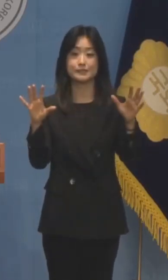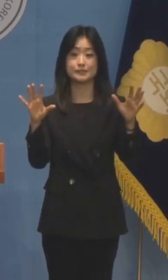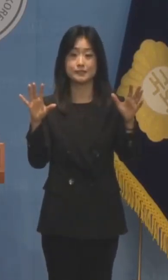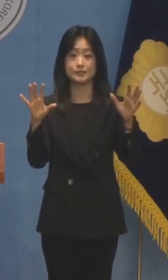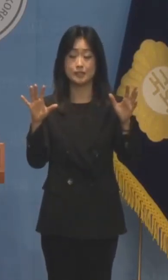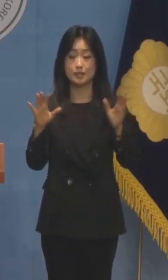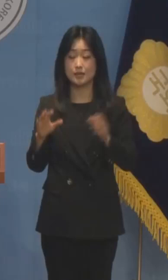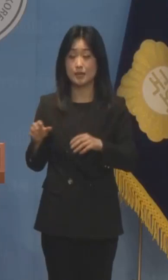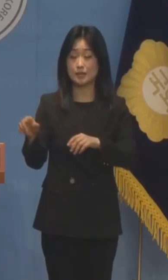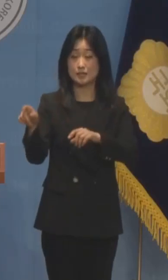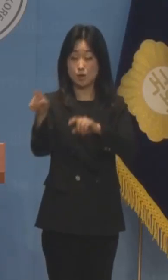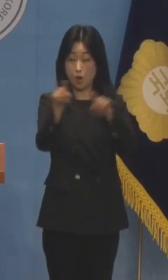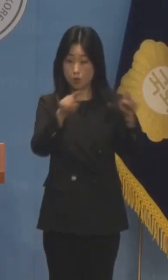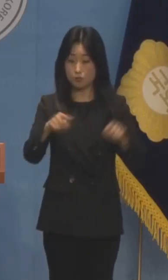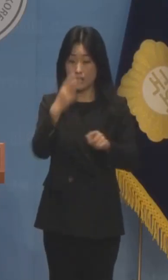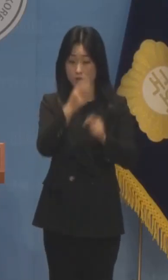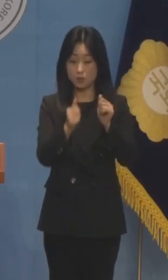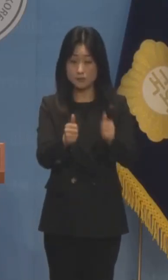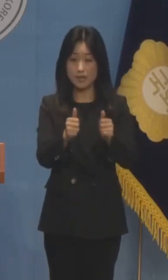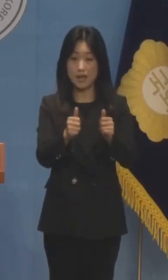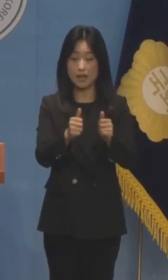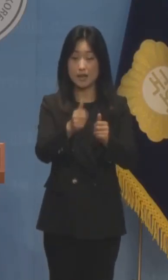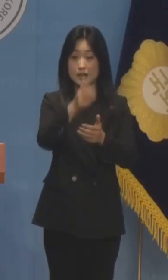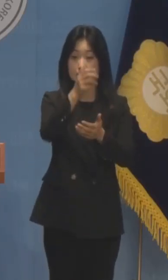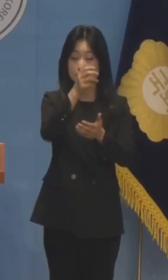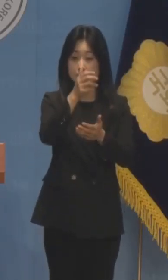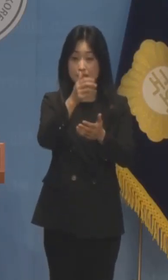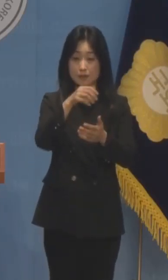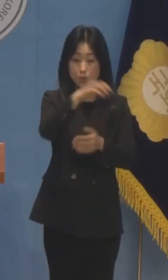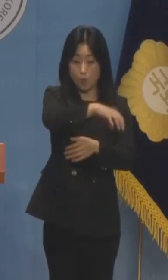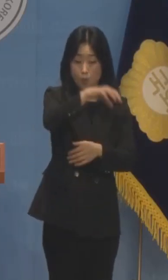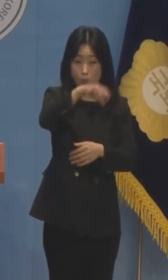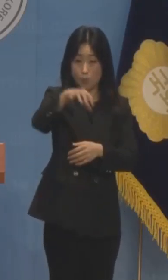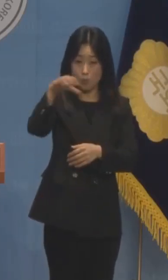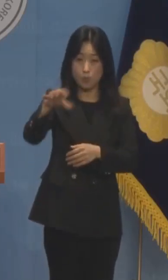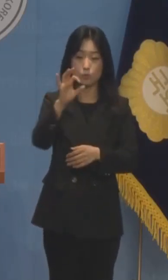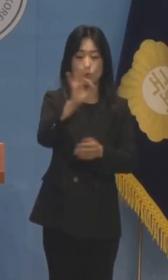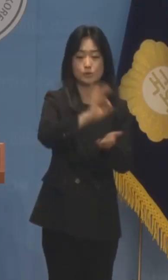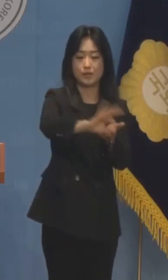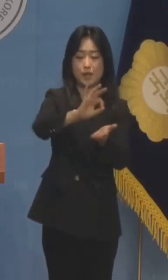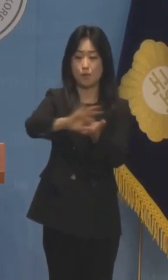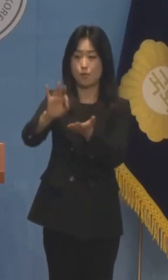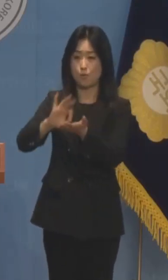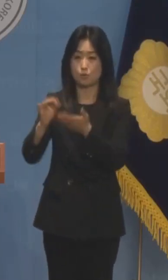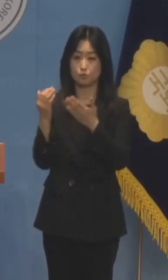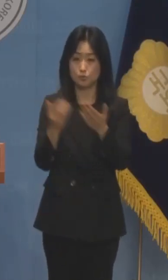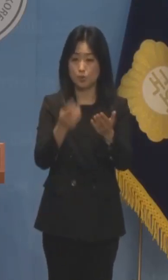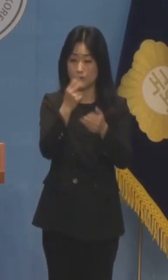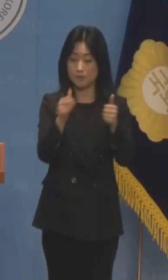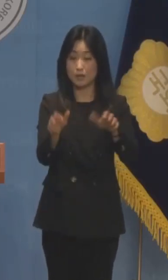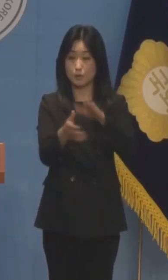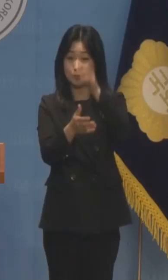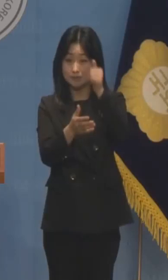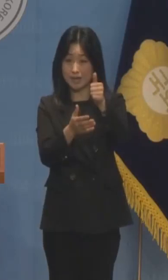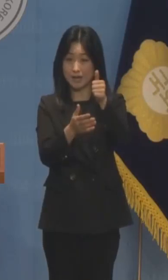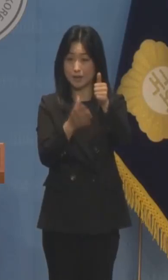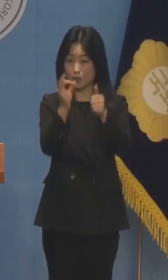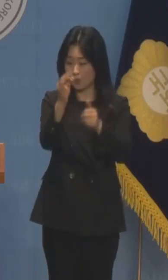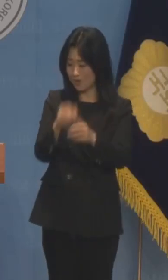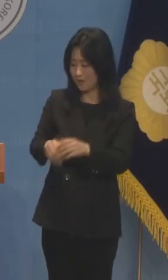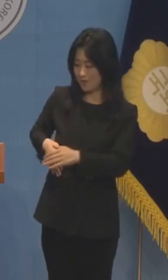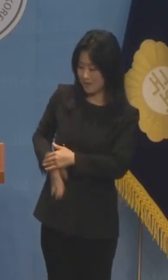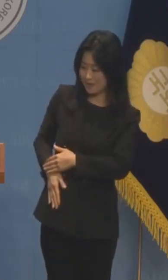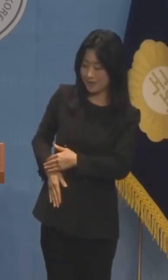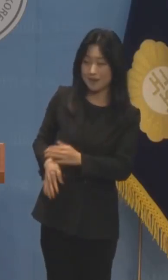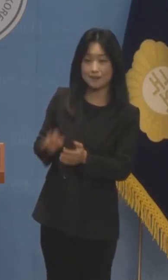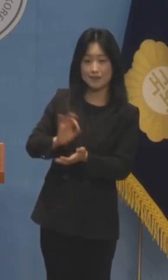전국 검찰청에 정기적으로 집행했던 것으로 파악됐으며 검찰총장 등이 쌈짓돈처럼